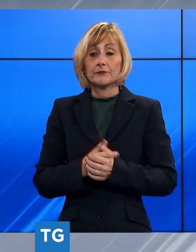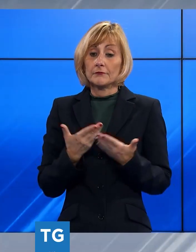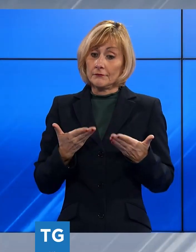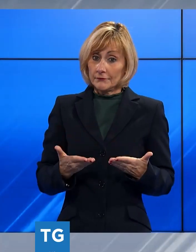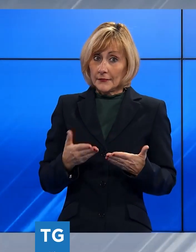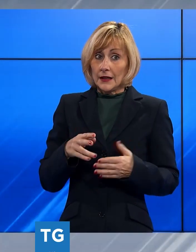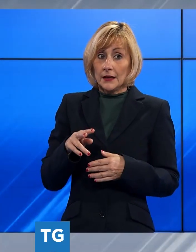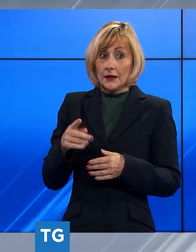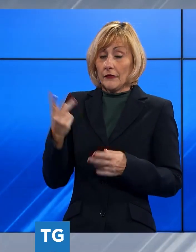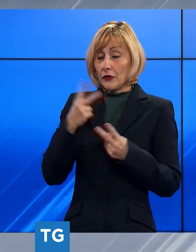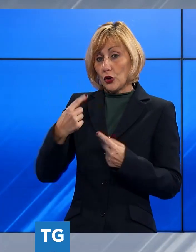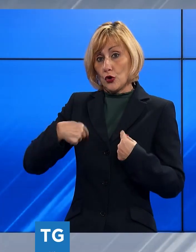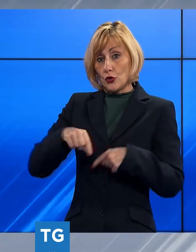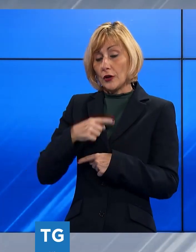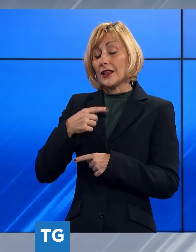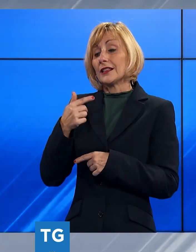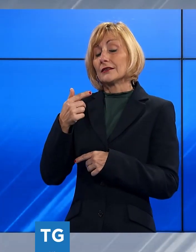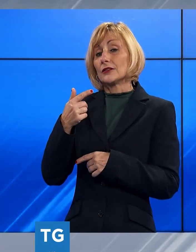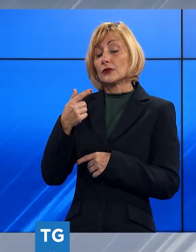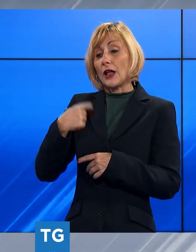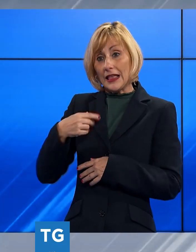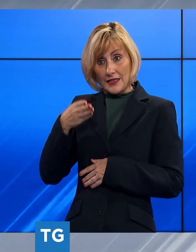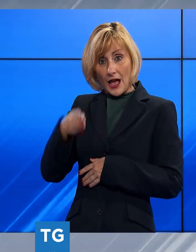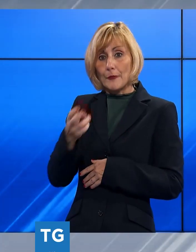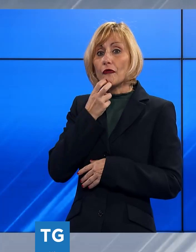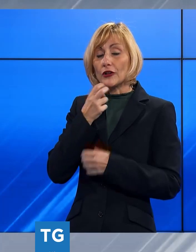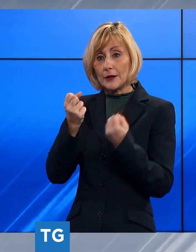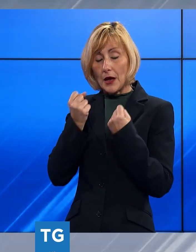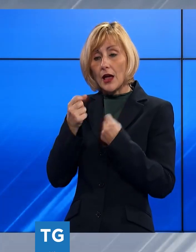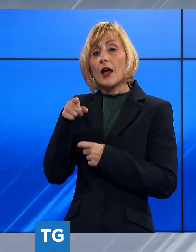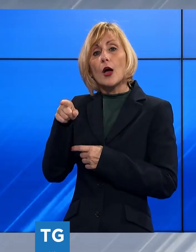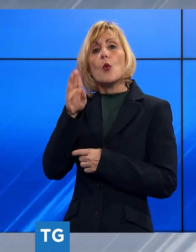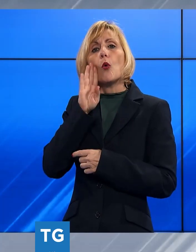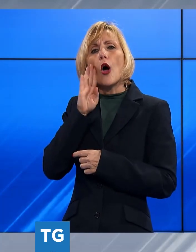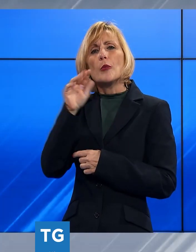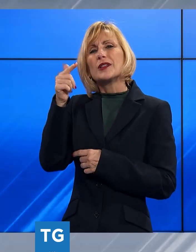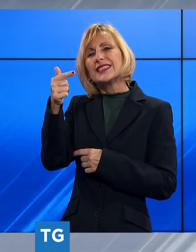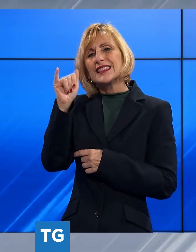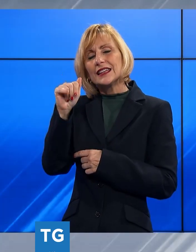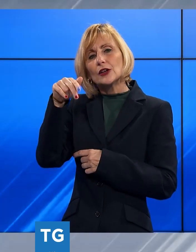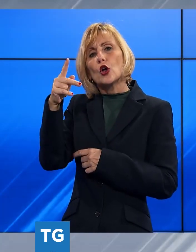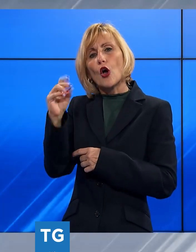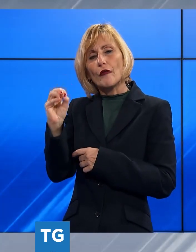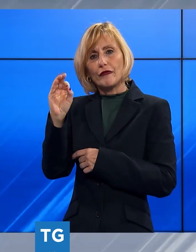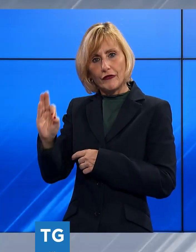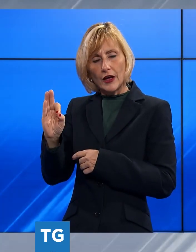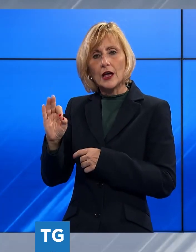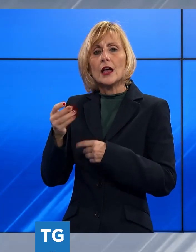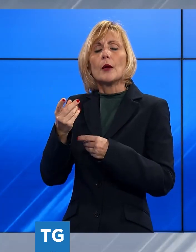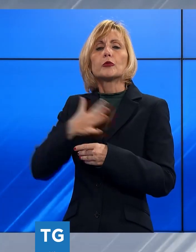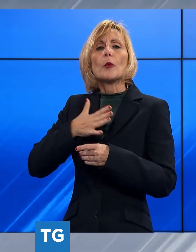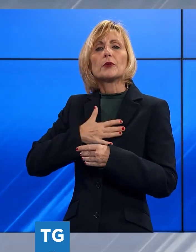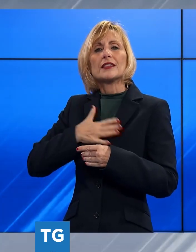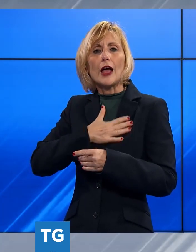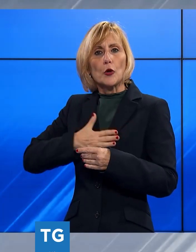molto famosa persona tinkoff lui l'ho detto come posso venire a sua spiaggia e fare questo questa festa facciamo